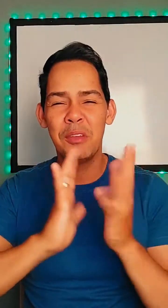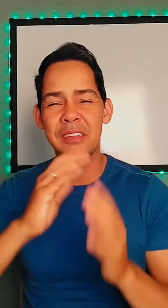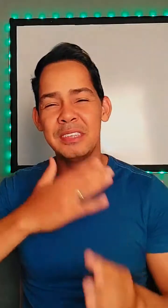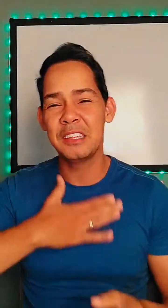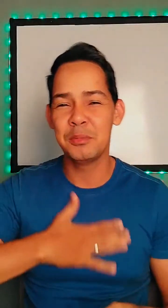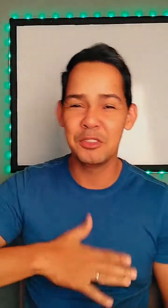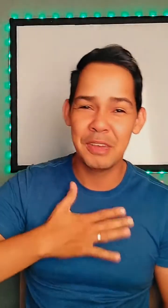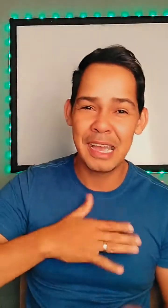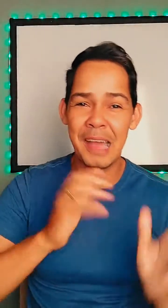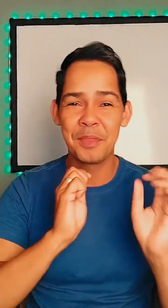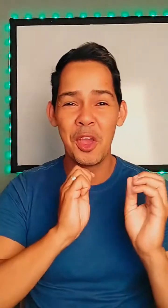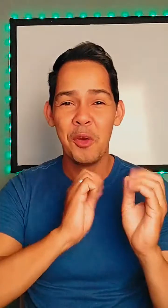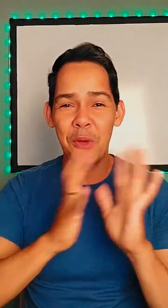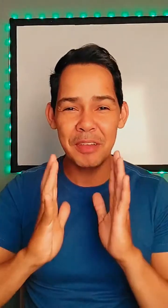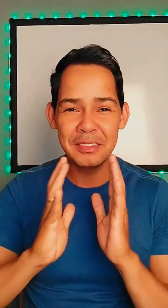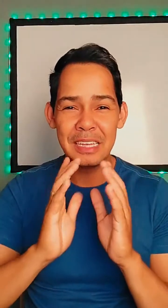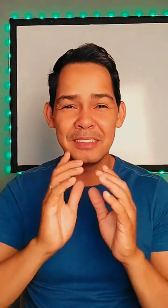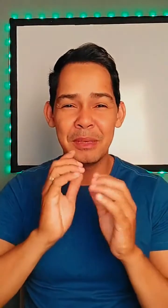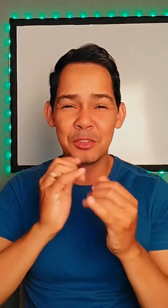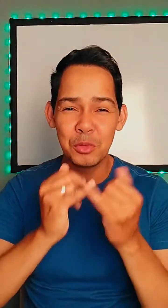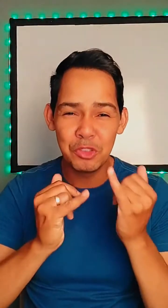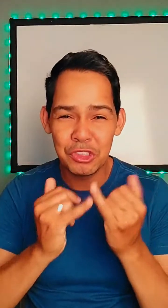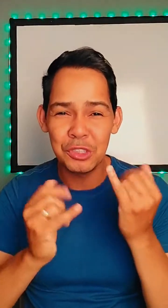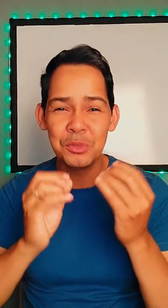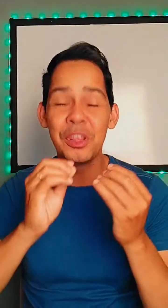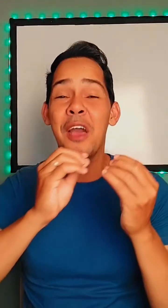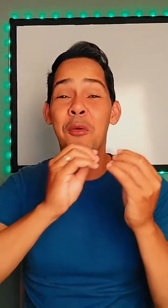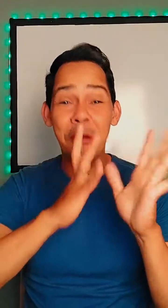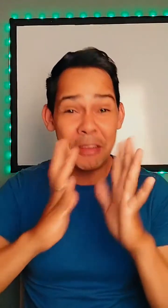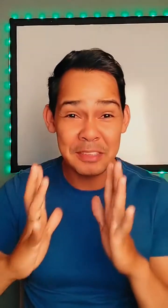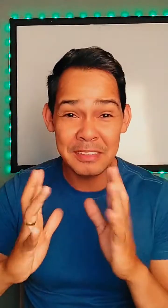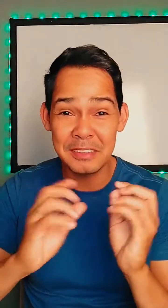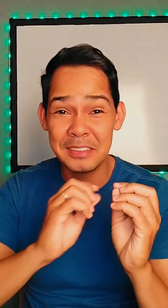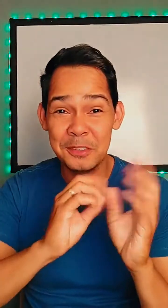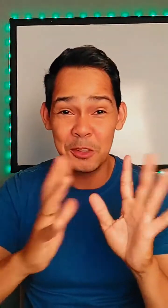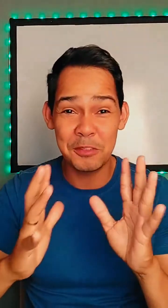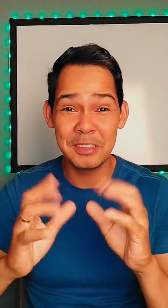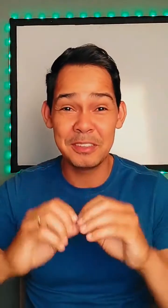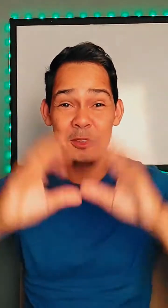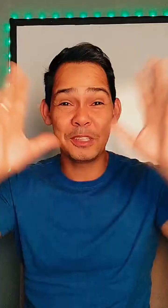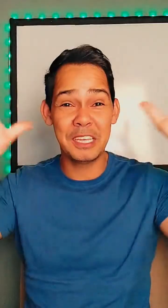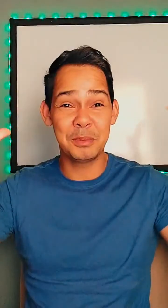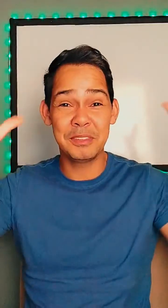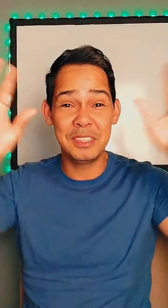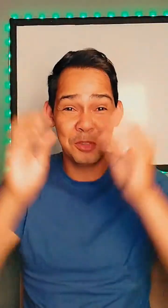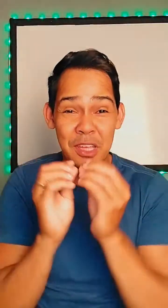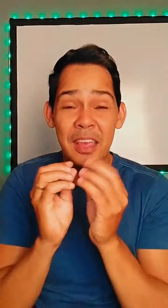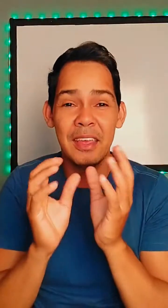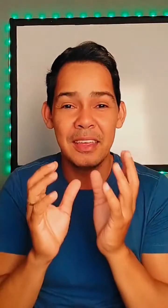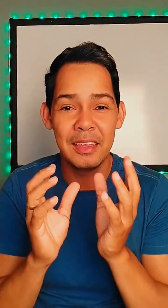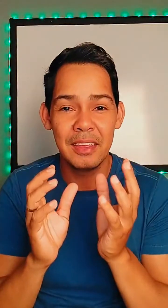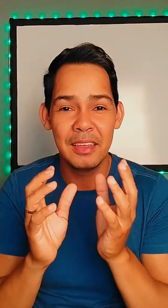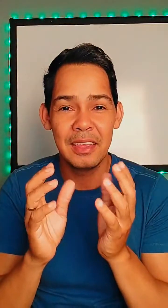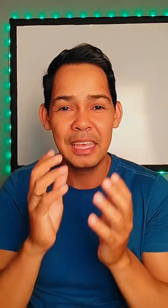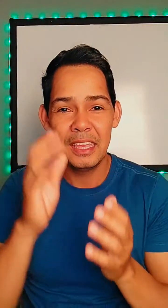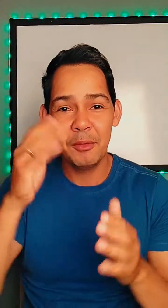sinais mais devagar, uma que faz sinais mais curtinhos, uma que faz sinais assim, outra que faz assim, outra que é expansiva, outra... Eu